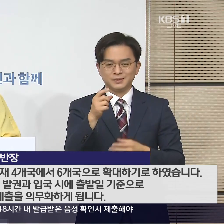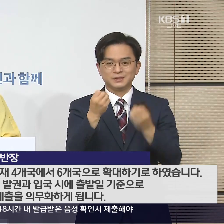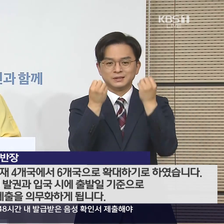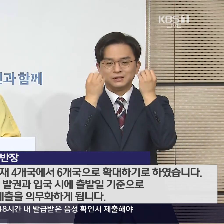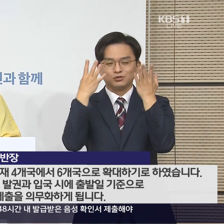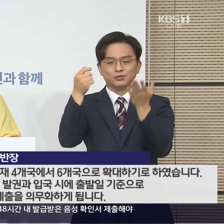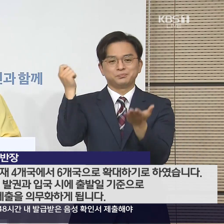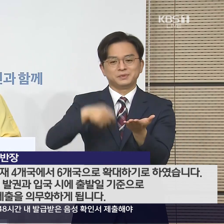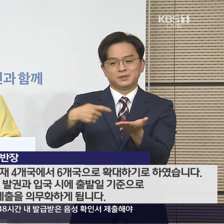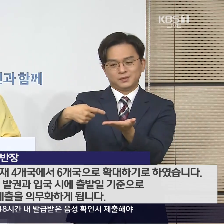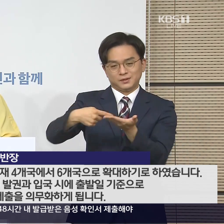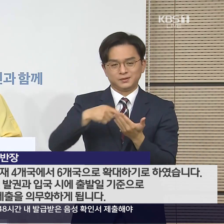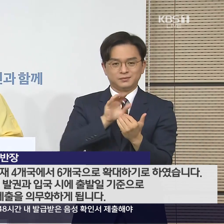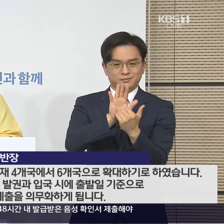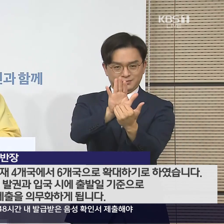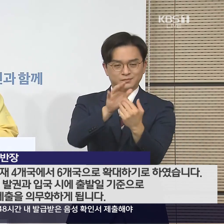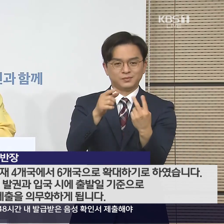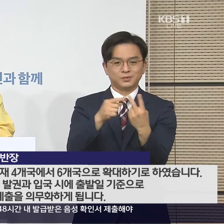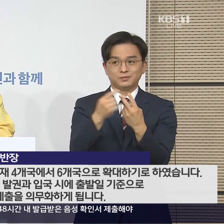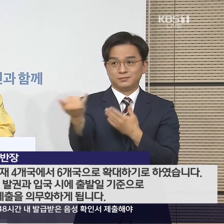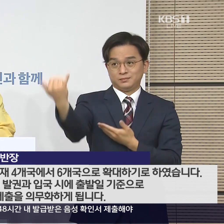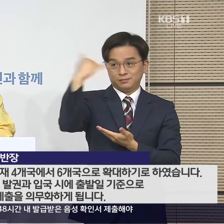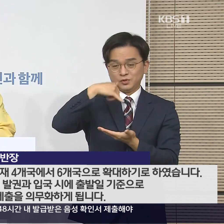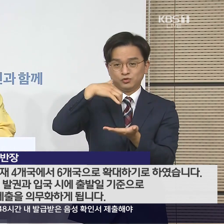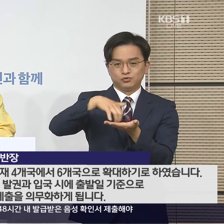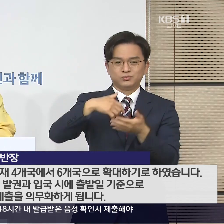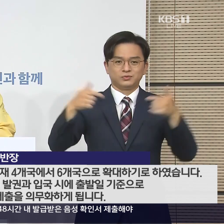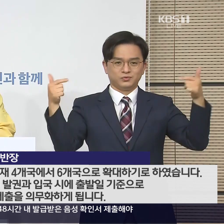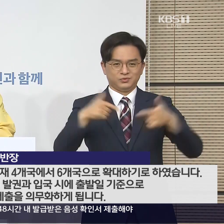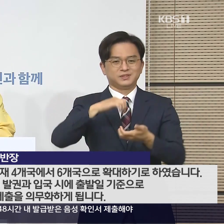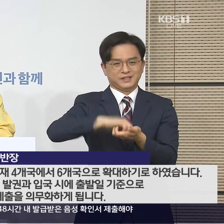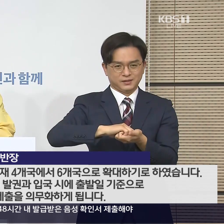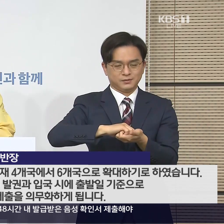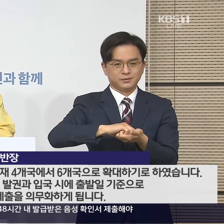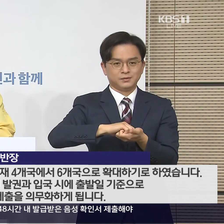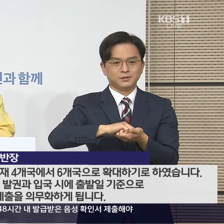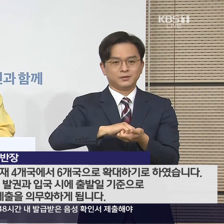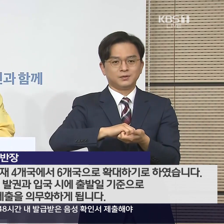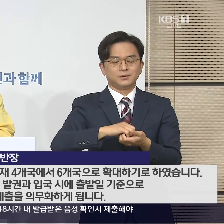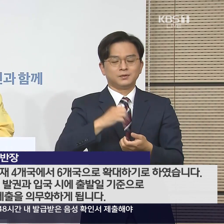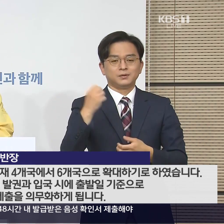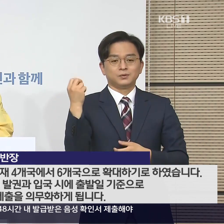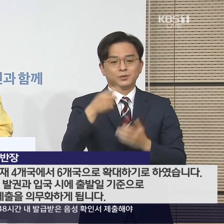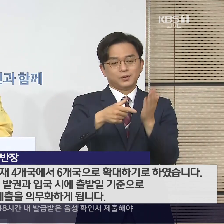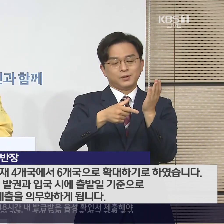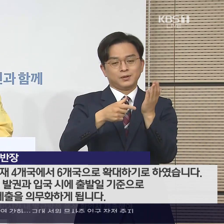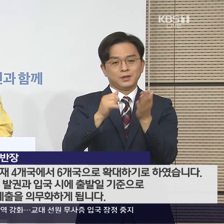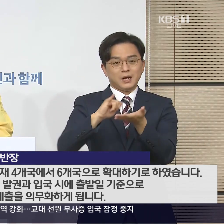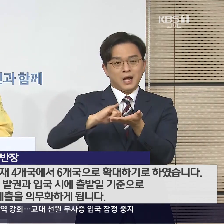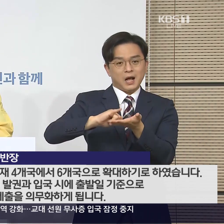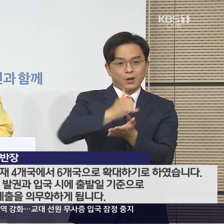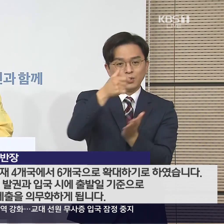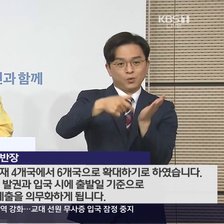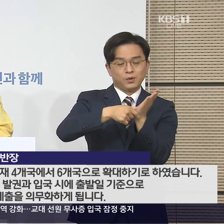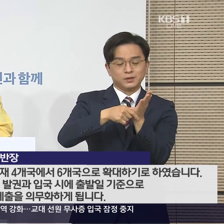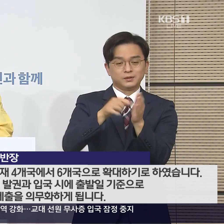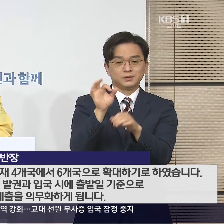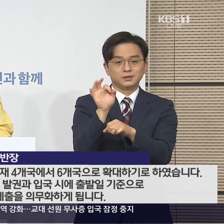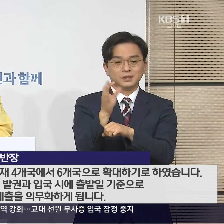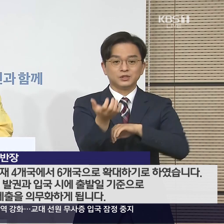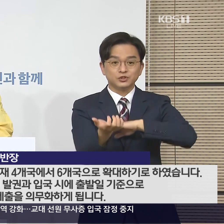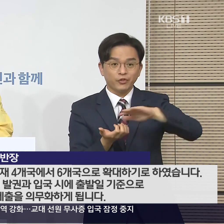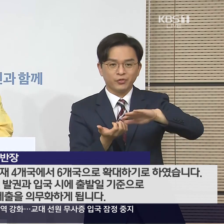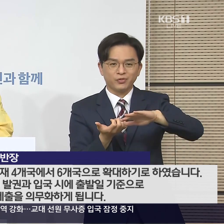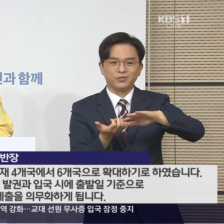비자와 항공편이 제한되고 특히 항공권 발급 발권과 입국 시에 출발일 기준으로 48시간